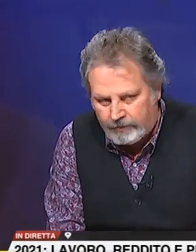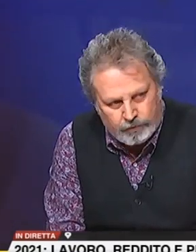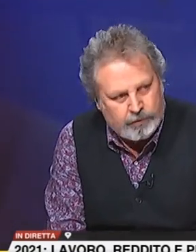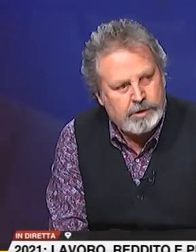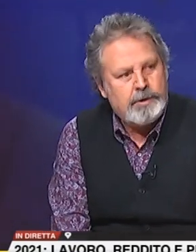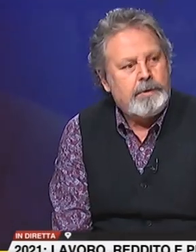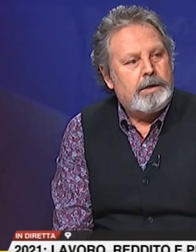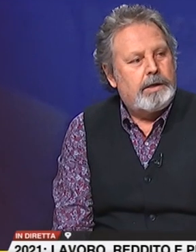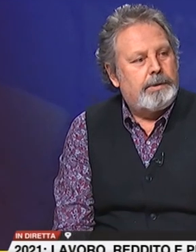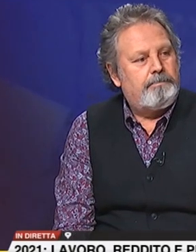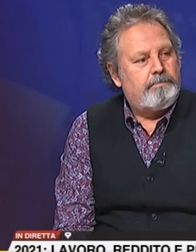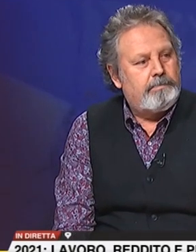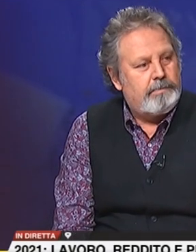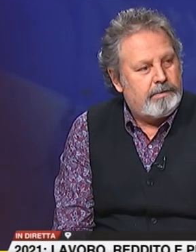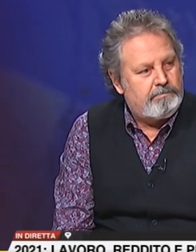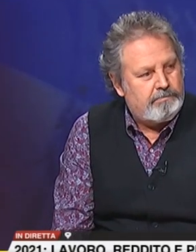2021.